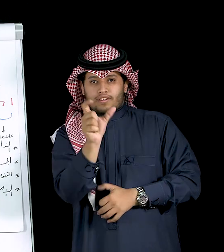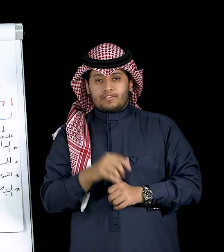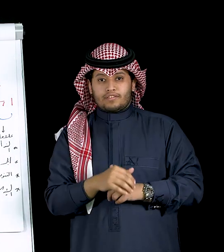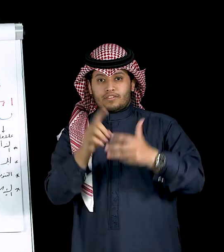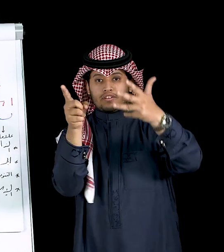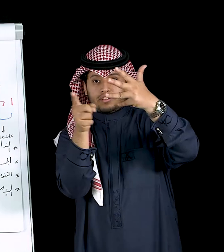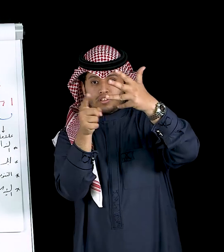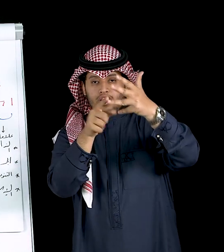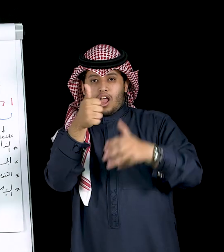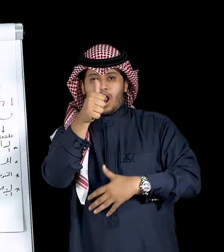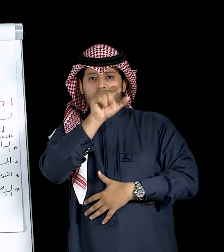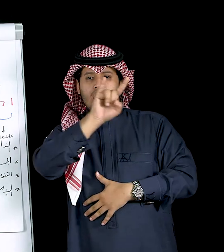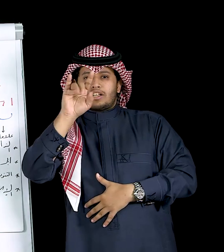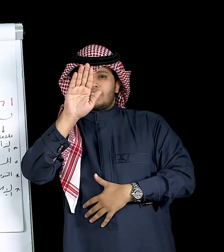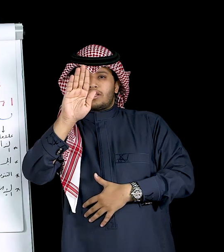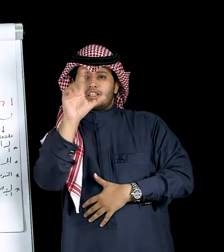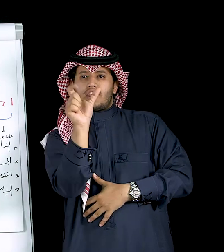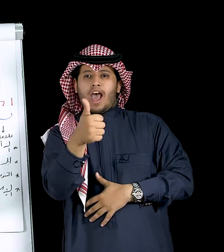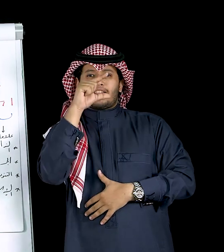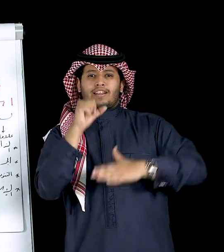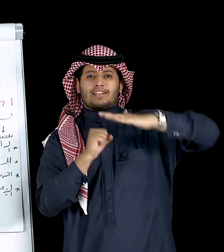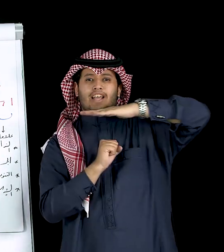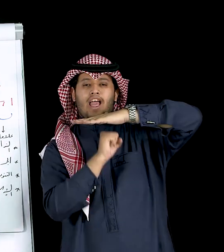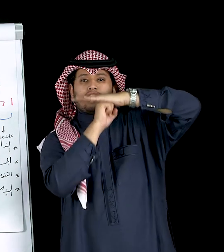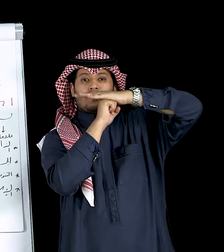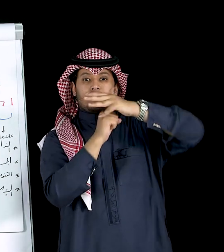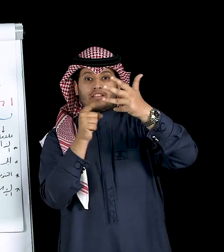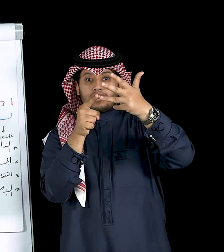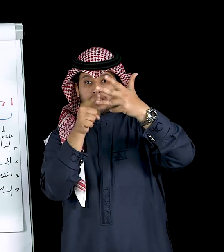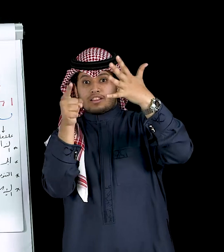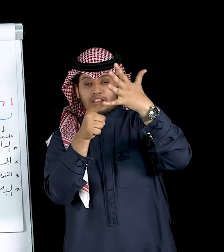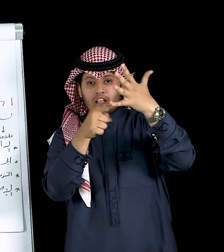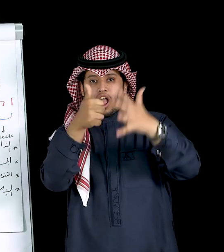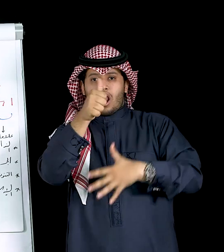الإسناد، وهناك علامة خامسة وهي الإضافة.